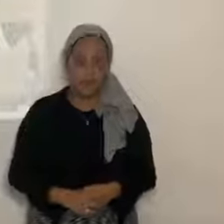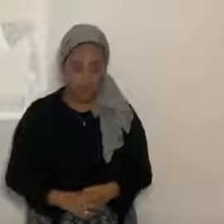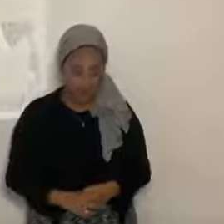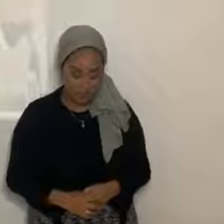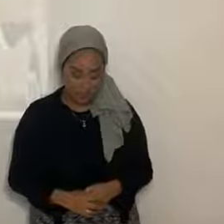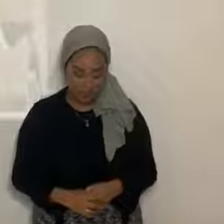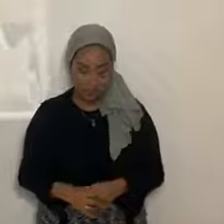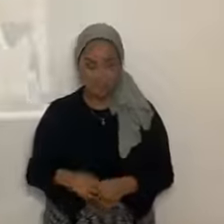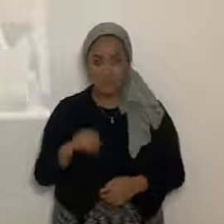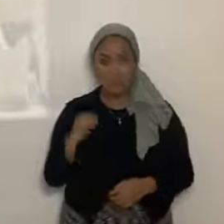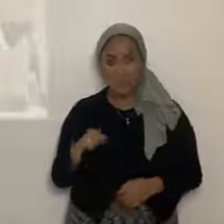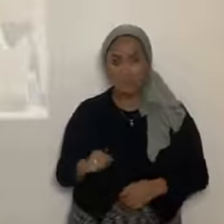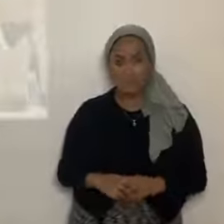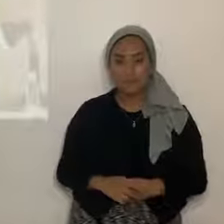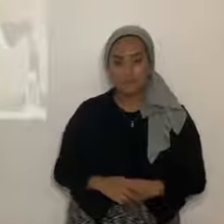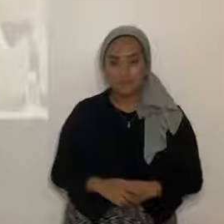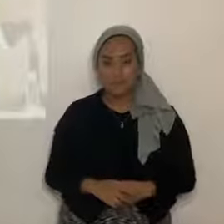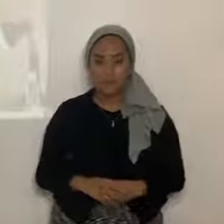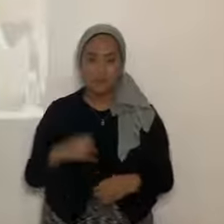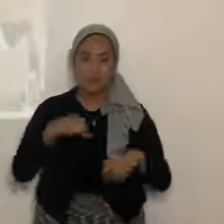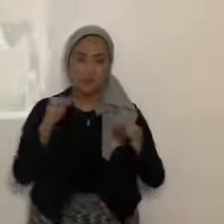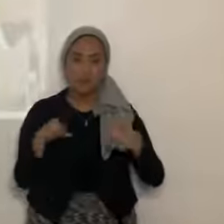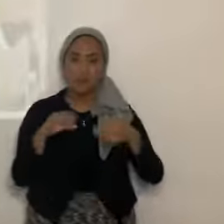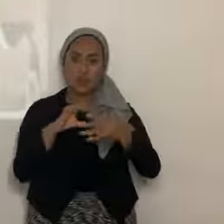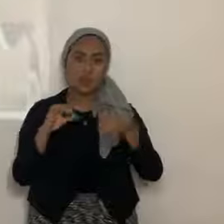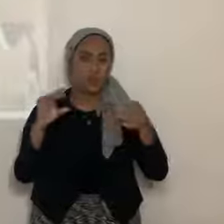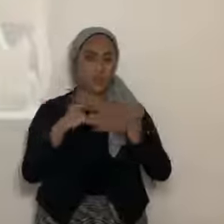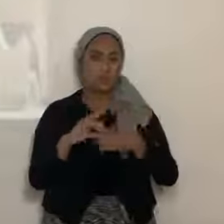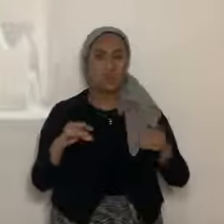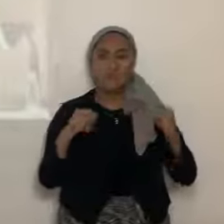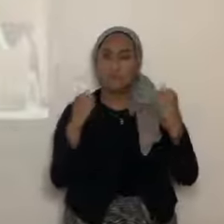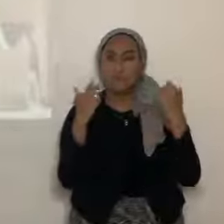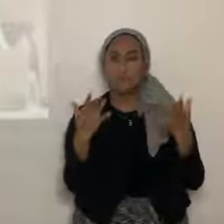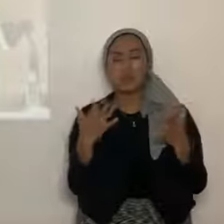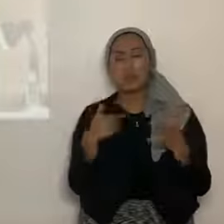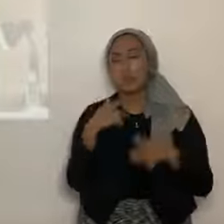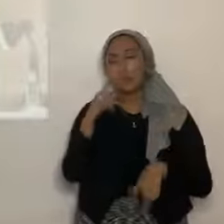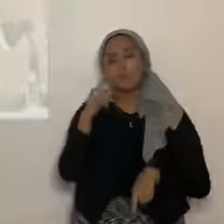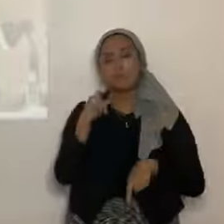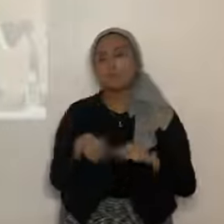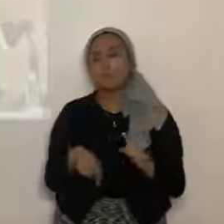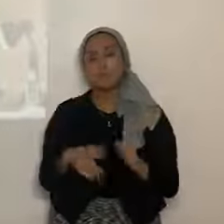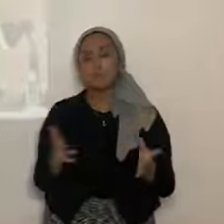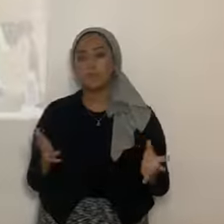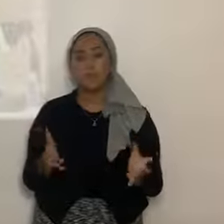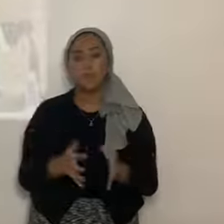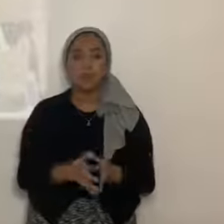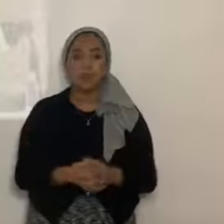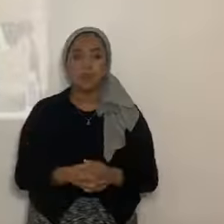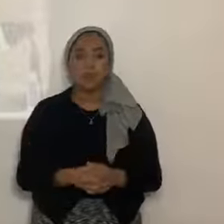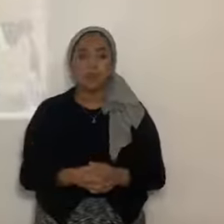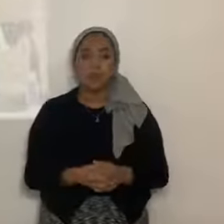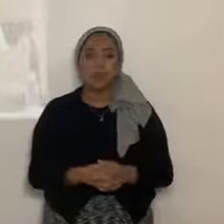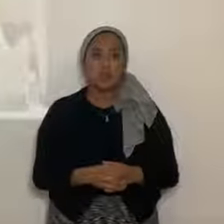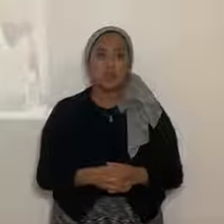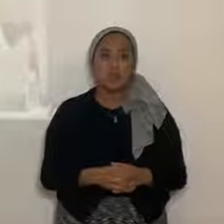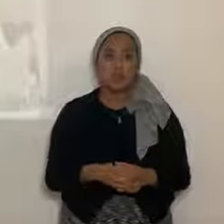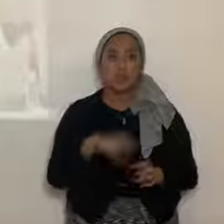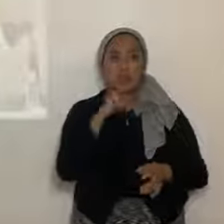¿Sí? Yo les podía platicar muchas cosas, pero no se puede. O sea, no me refiero a que vaya yo a romper mi